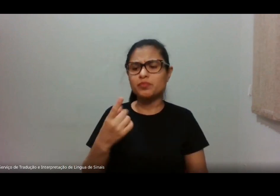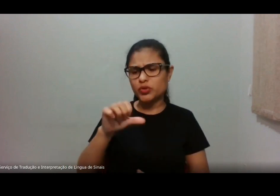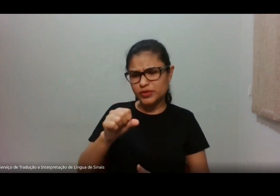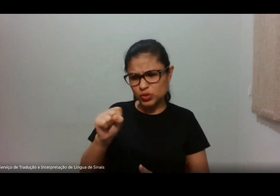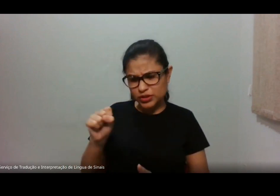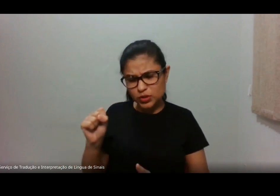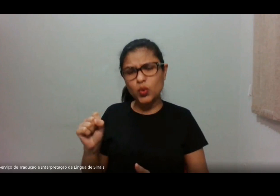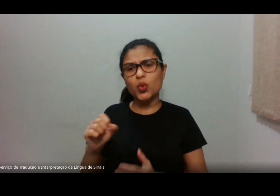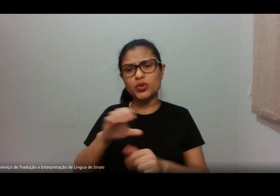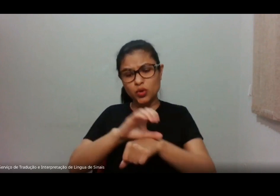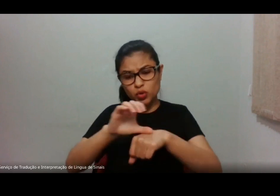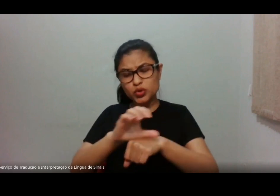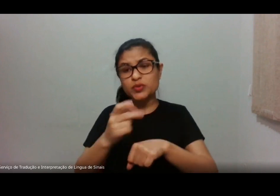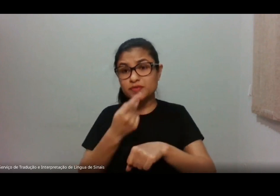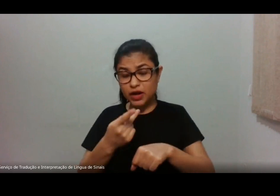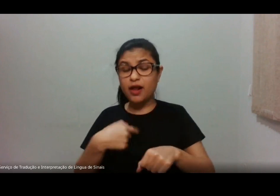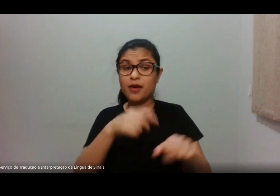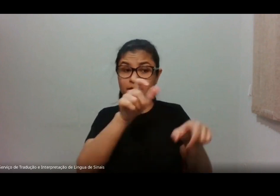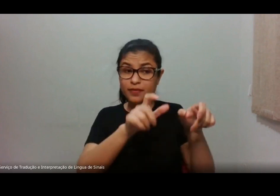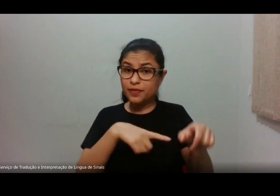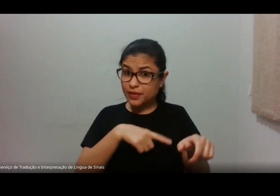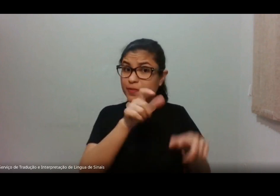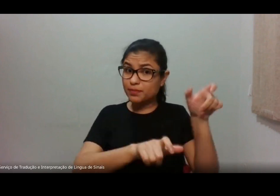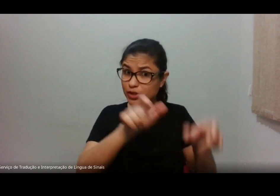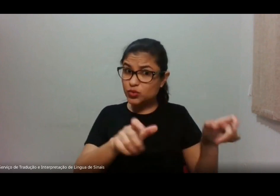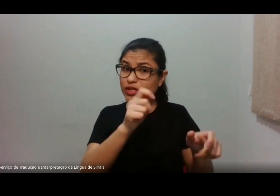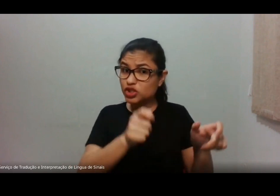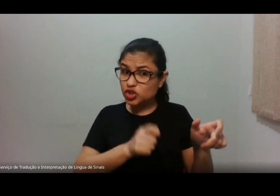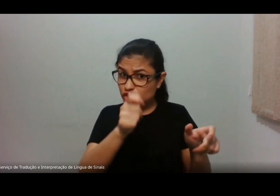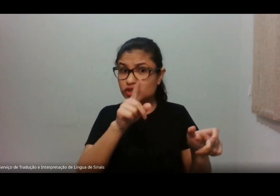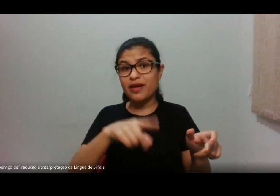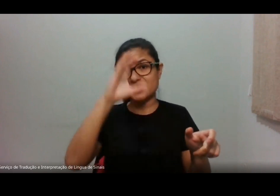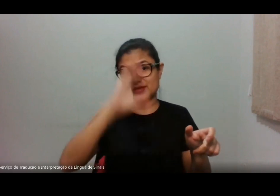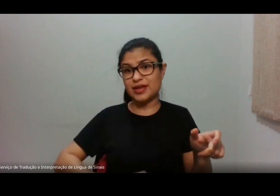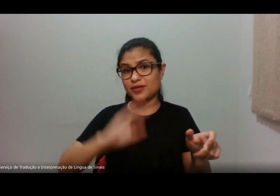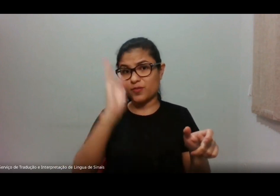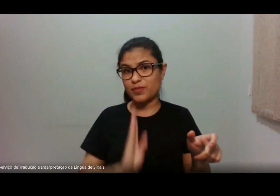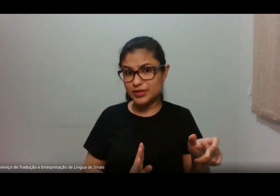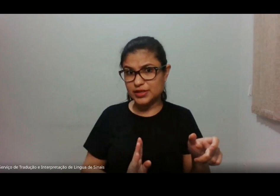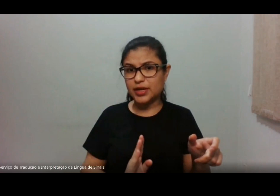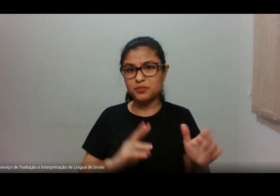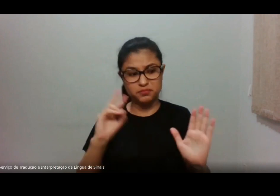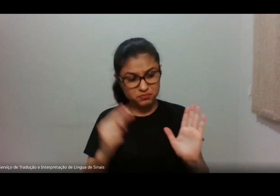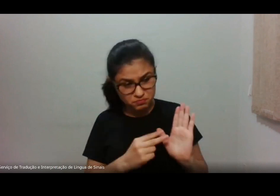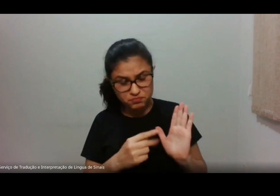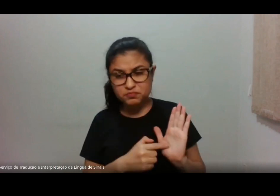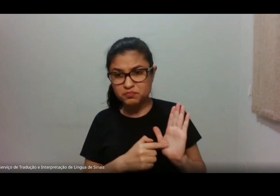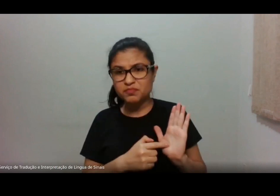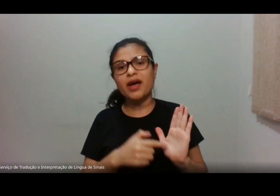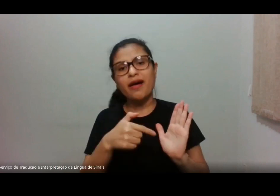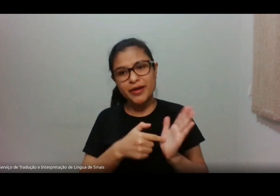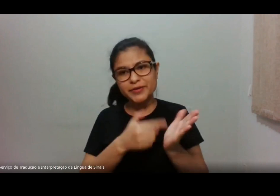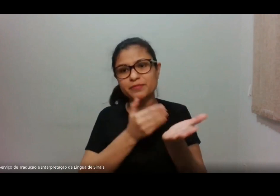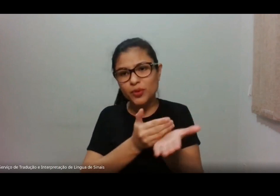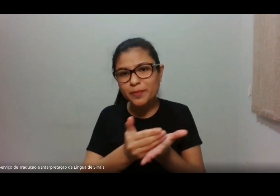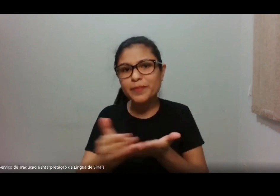Constituição reconhece as comunidades indígenas como cidadãos brasileiros. E a partir daí, então, que se começam a pensar